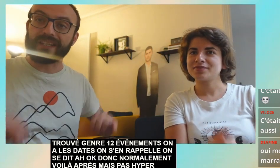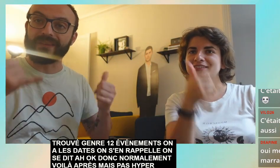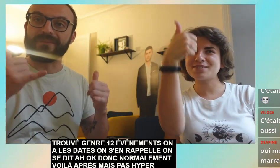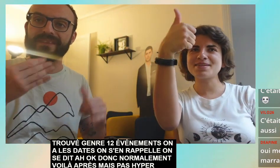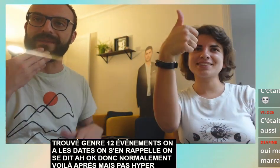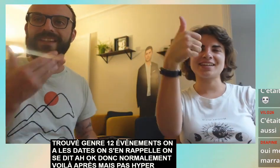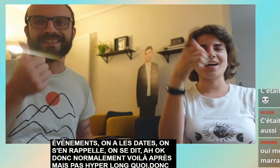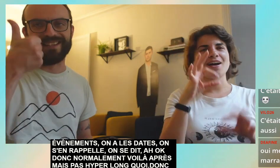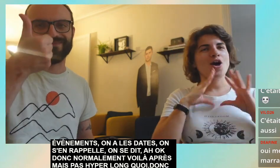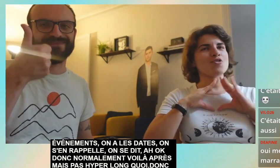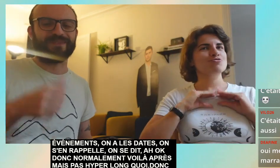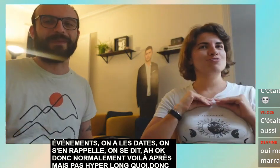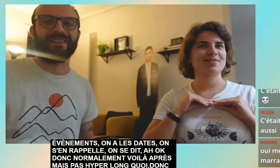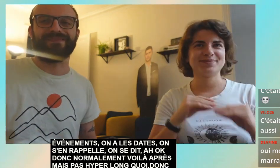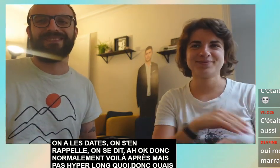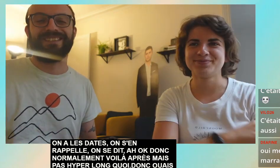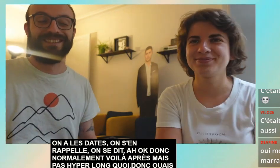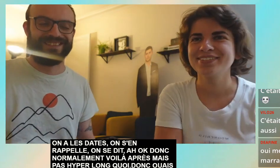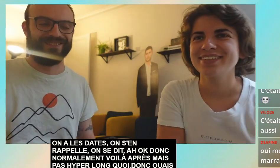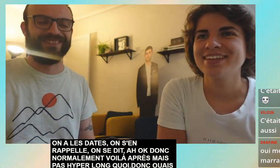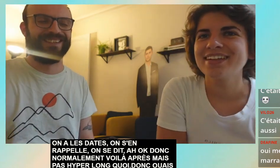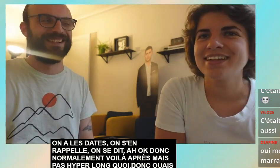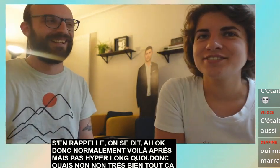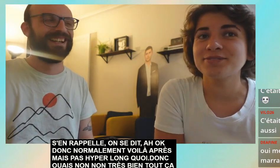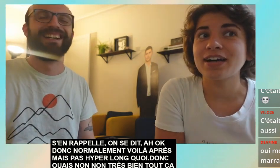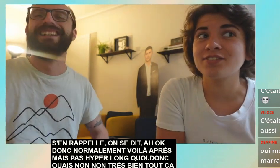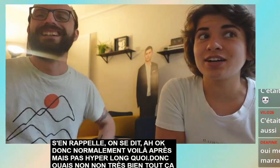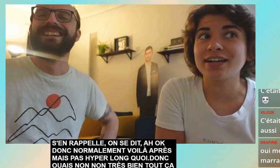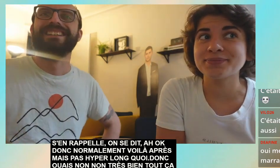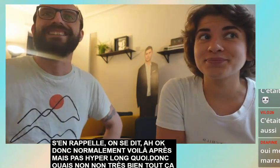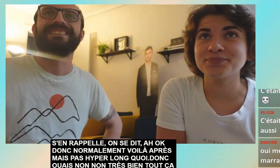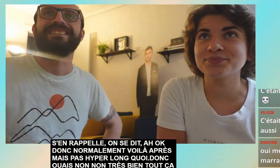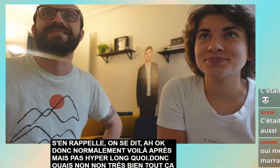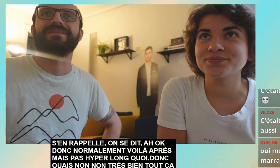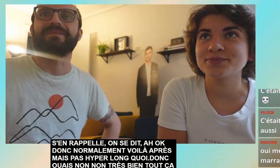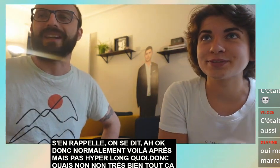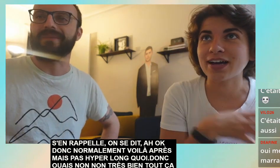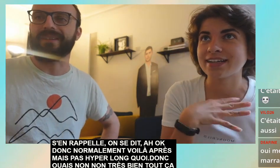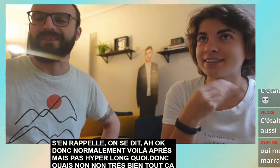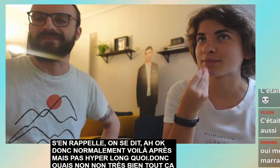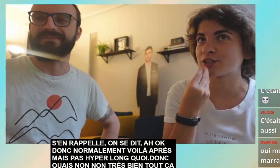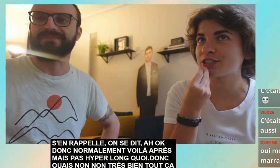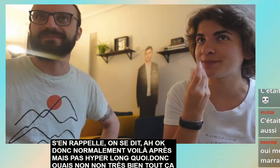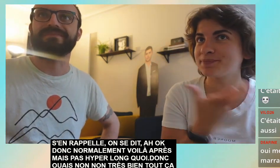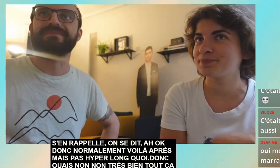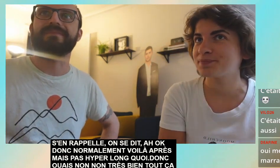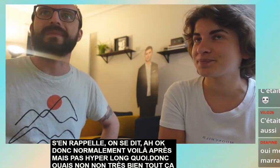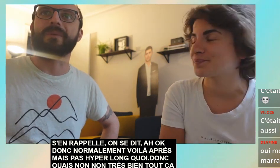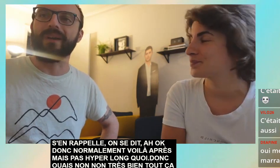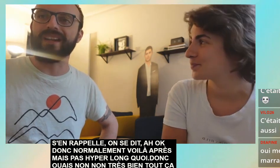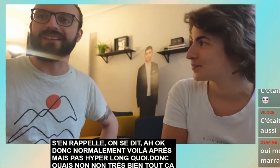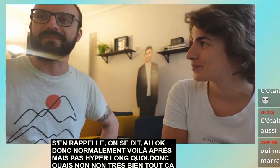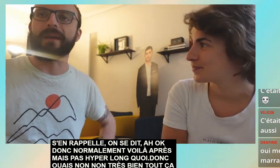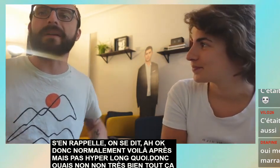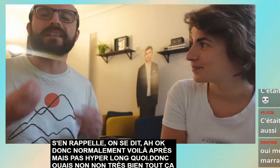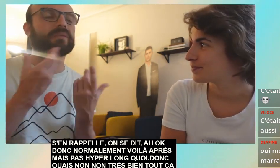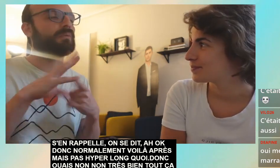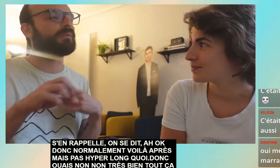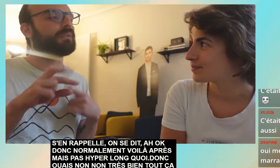cool, C'est bien ça. Super. Bah voilà, on Voilà. va aller manger. Ouais, bah, après, est-ce qu'on fait du coup